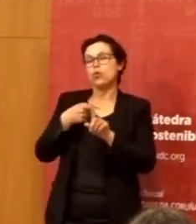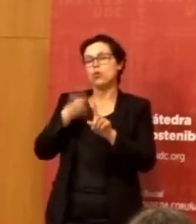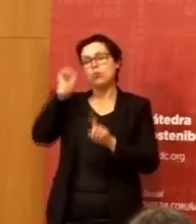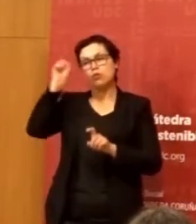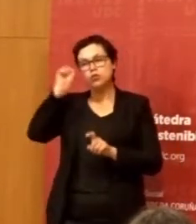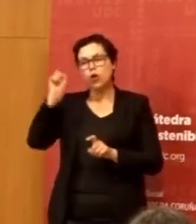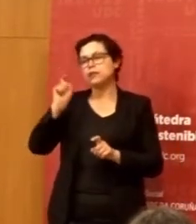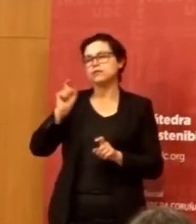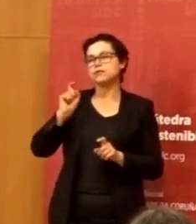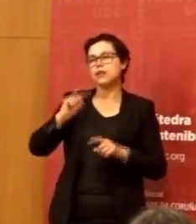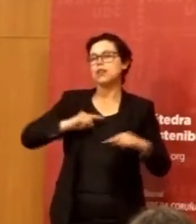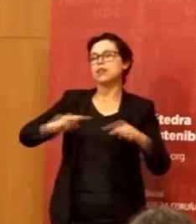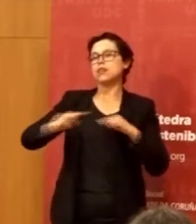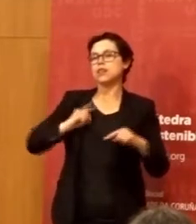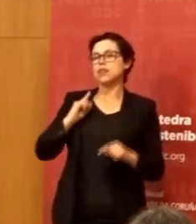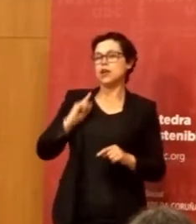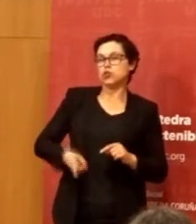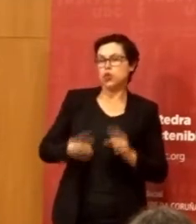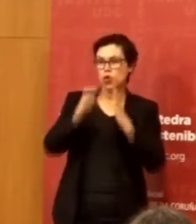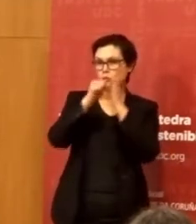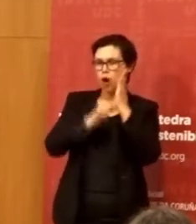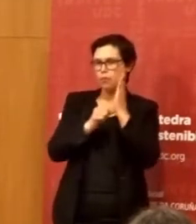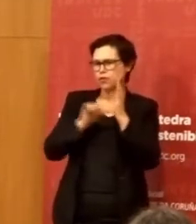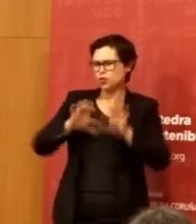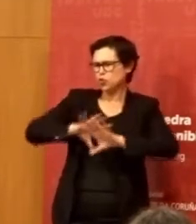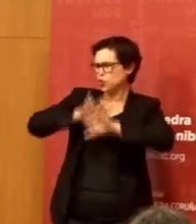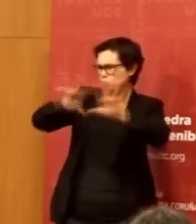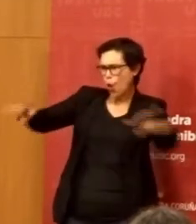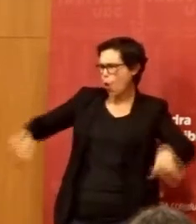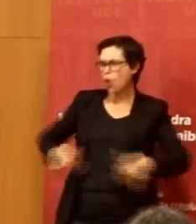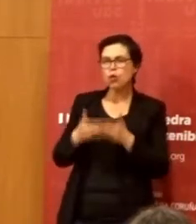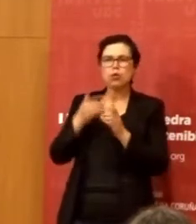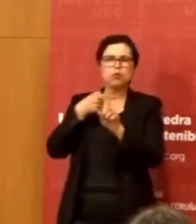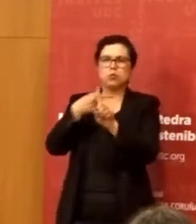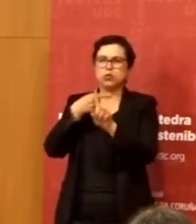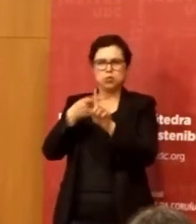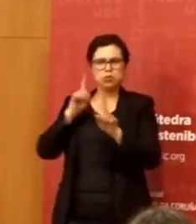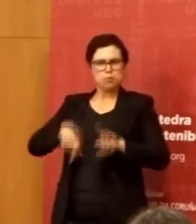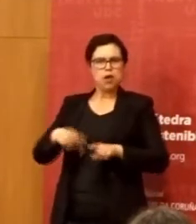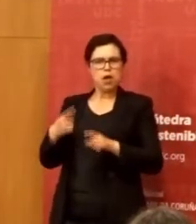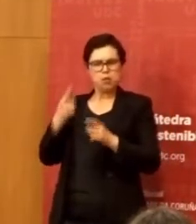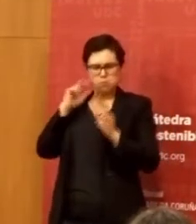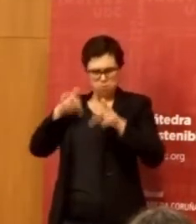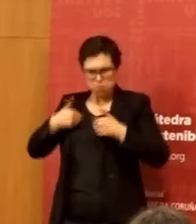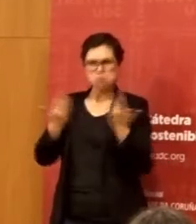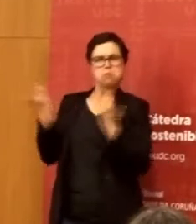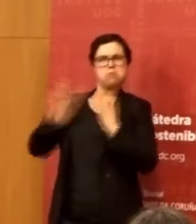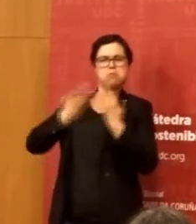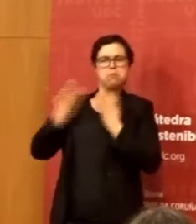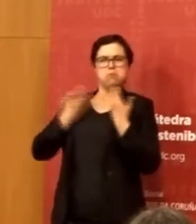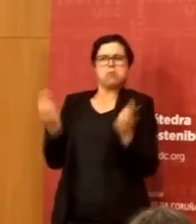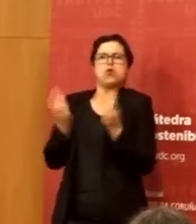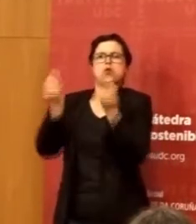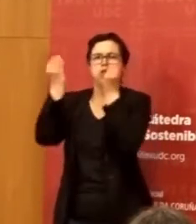que estamos al frente de este programa y de la cátedra, porque nos ha ayudado también a aprender y a ver cosas nuevas.